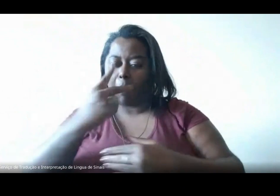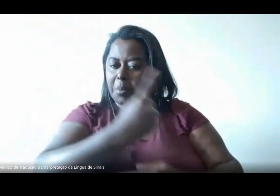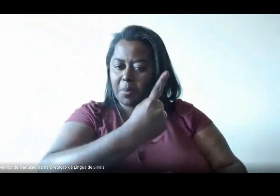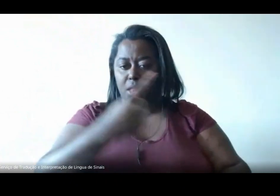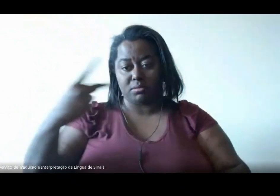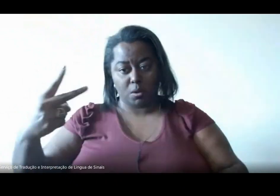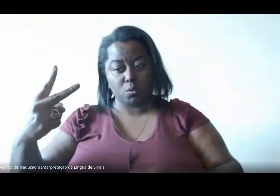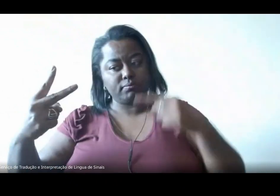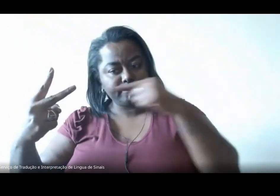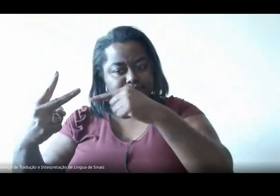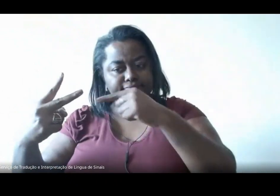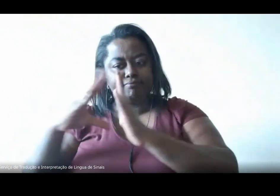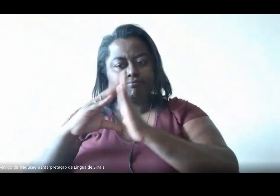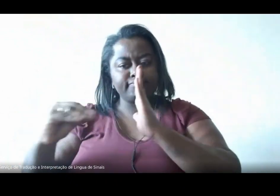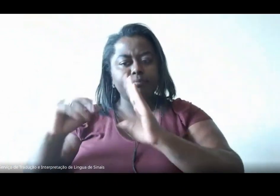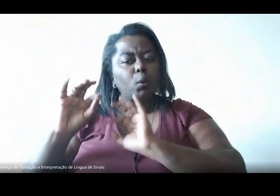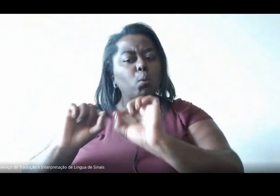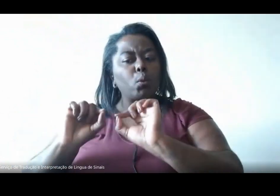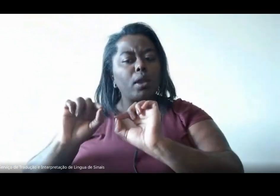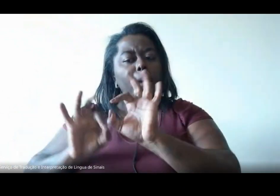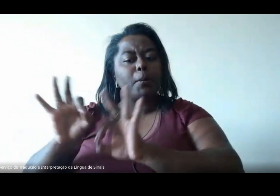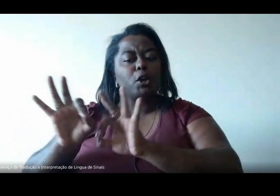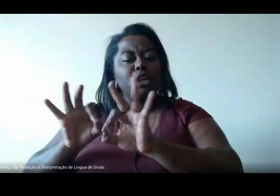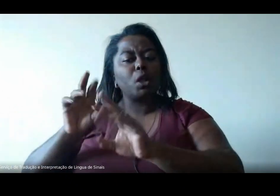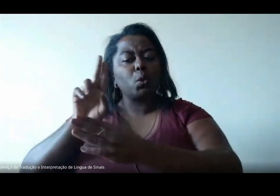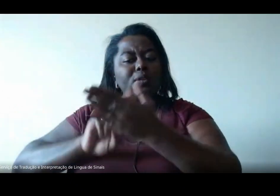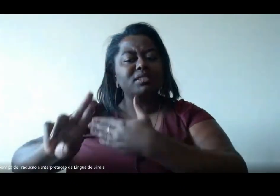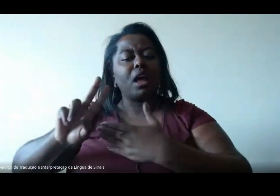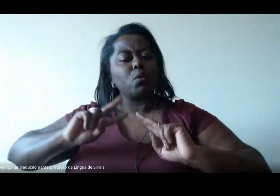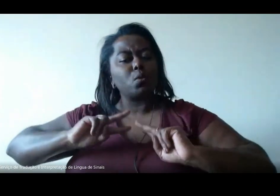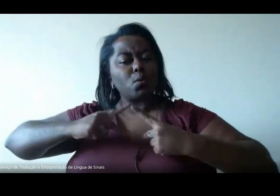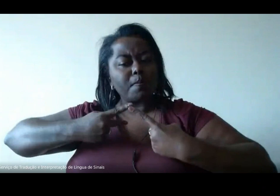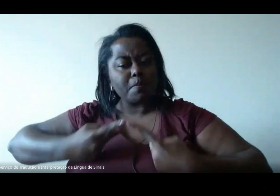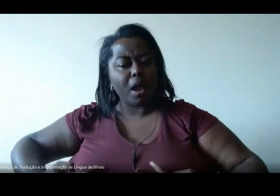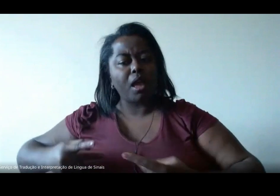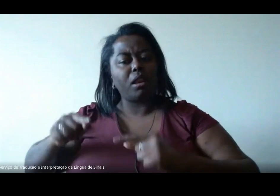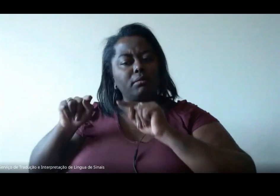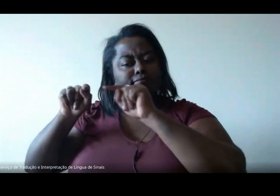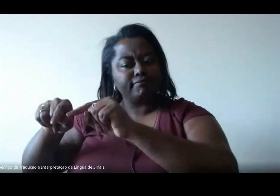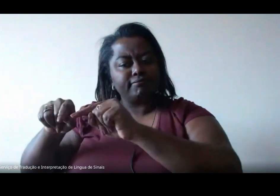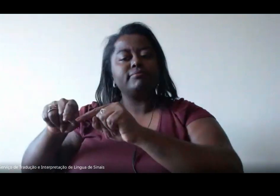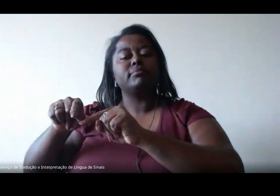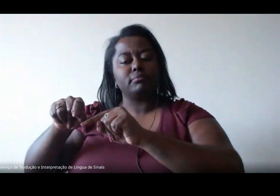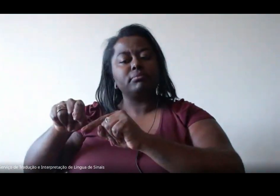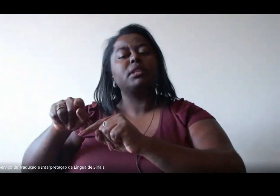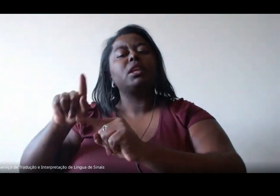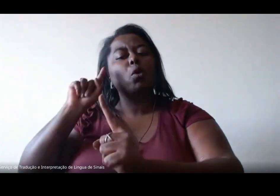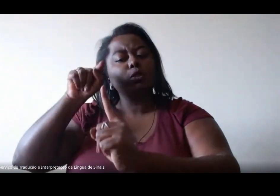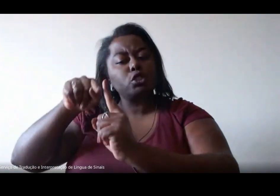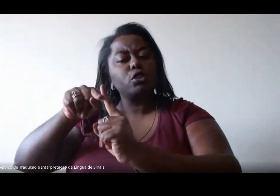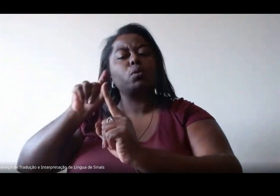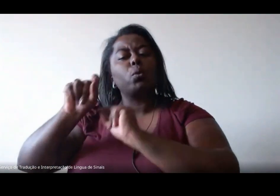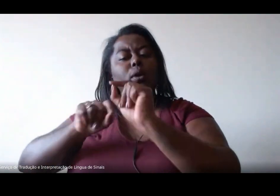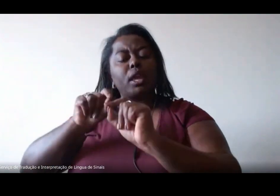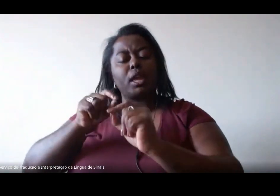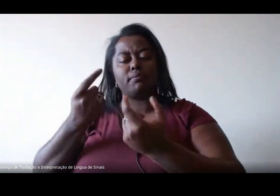eu vou mencionar, né? Que é um projeto de universidade humanista, que pretende atribuir à produção